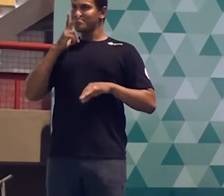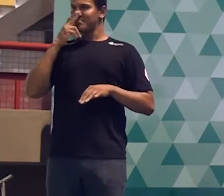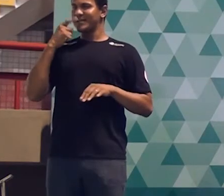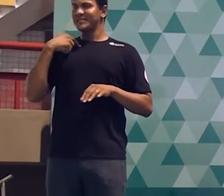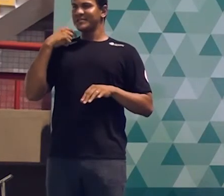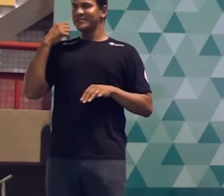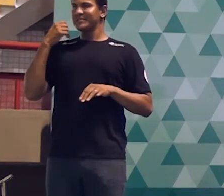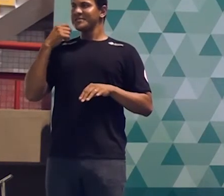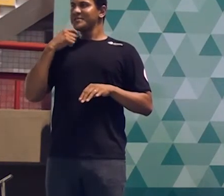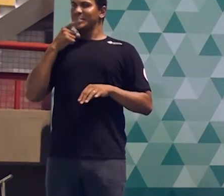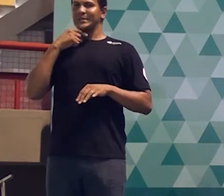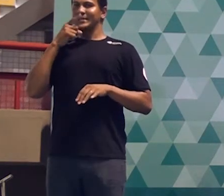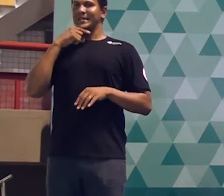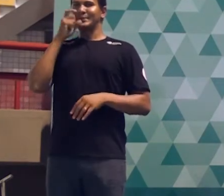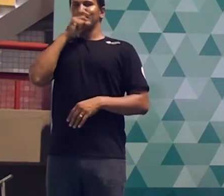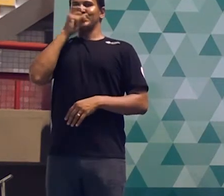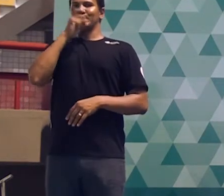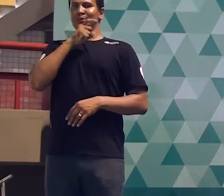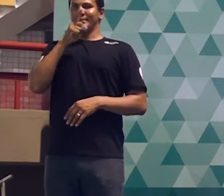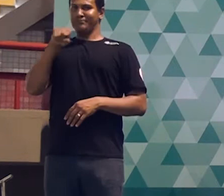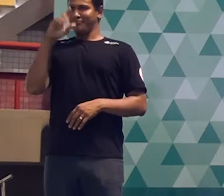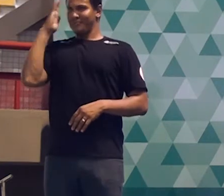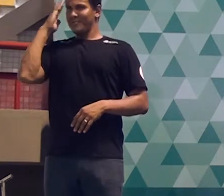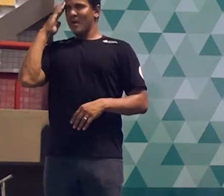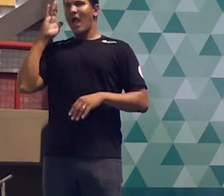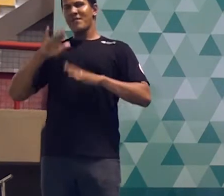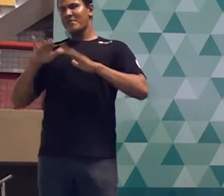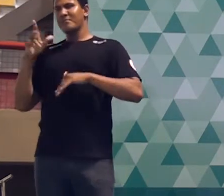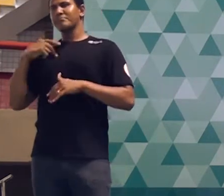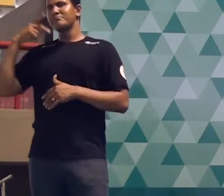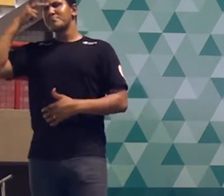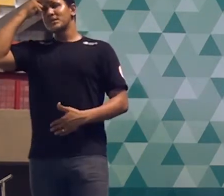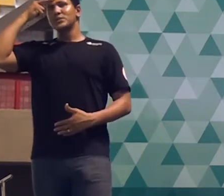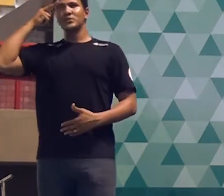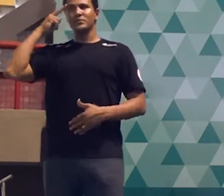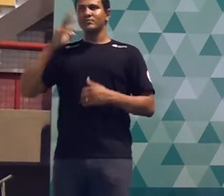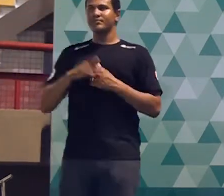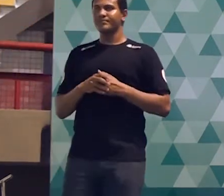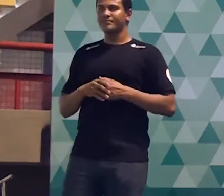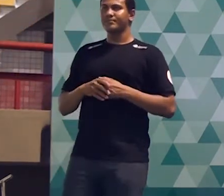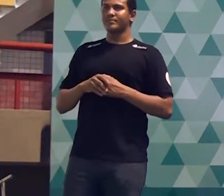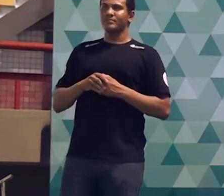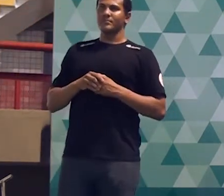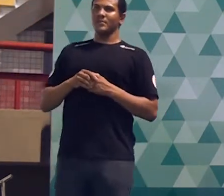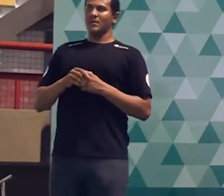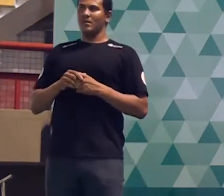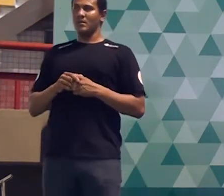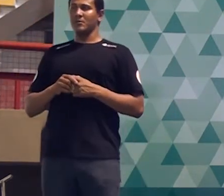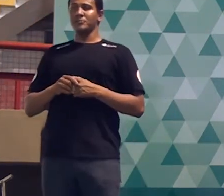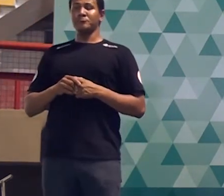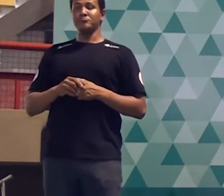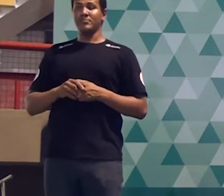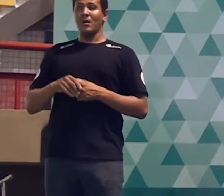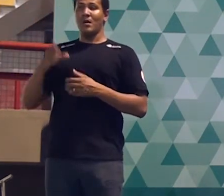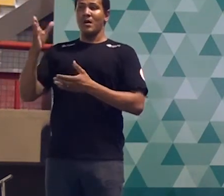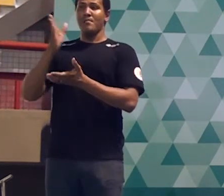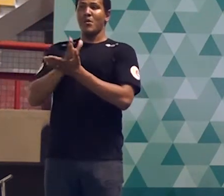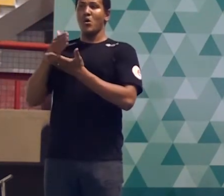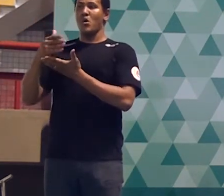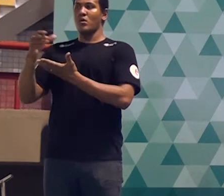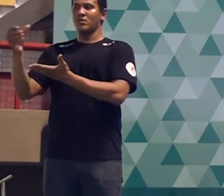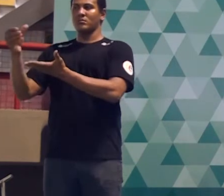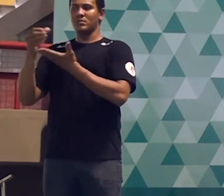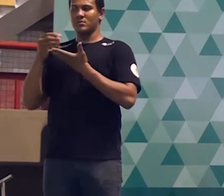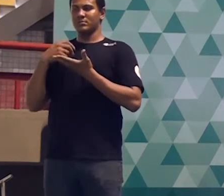mentir. Às vezes você está na casa de uma pessoa e essa pessoa oferece um pedaço de bolo para você, e você